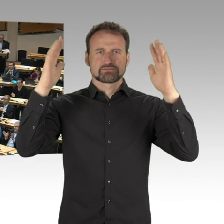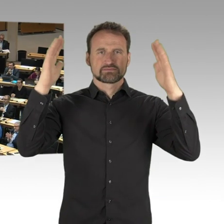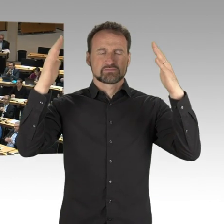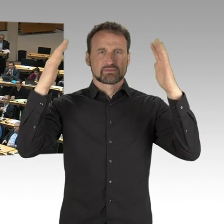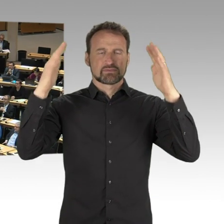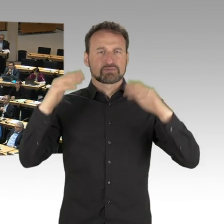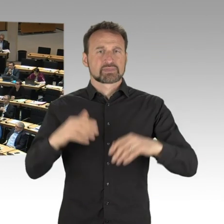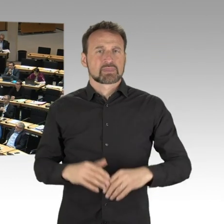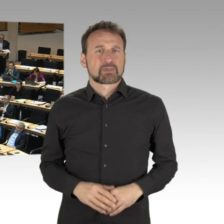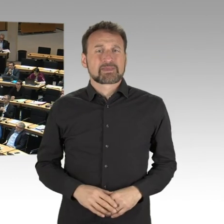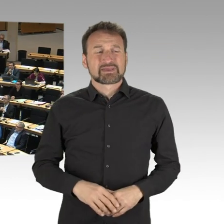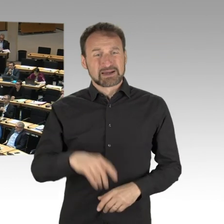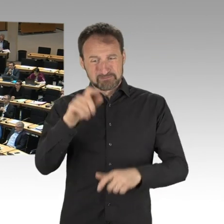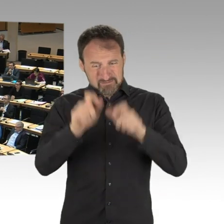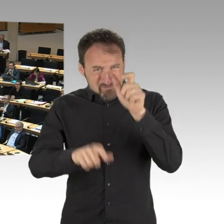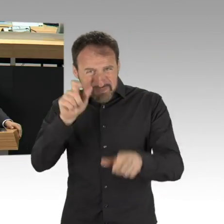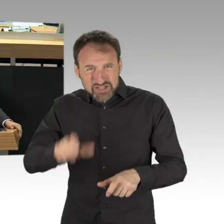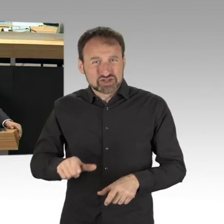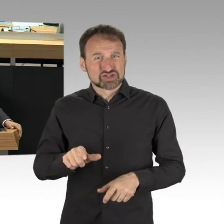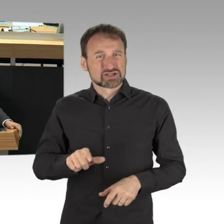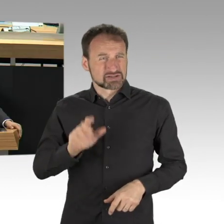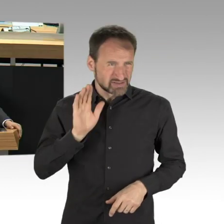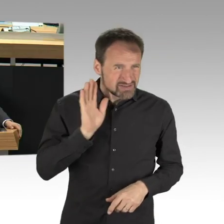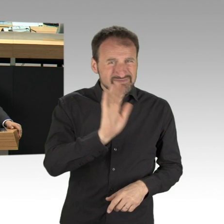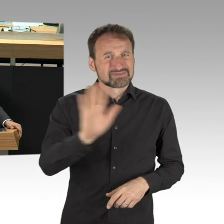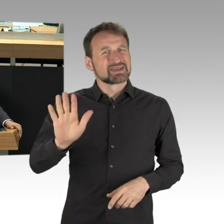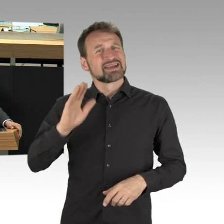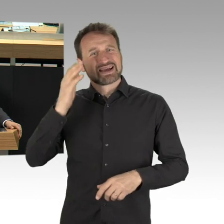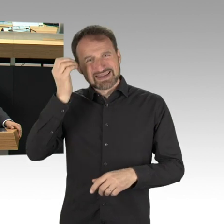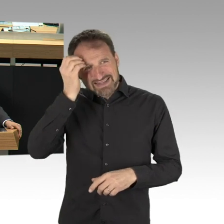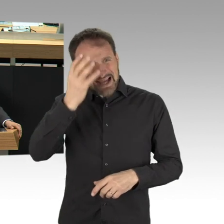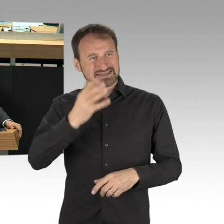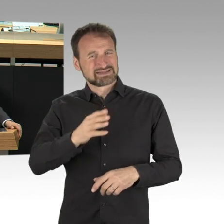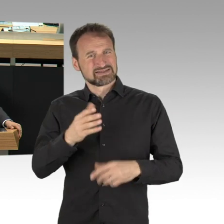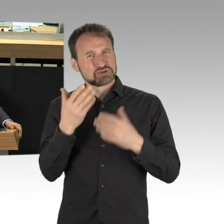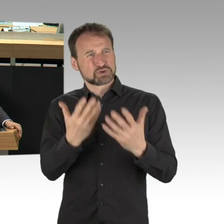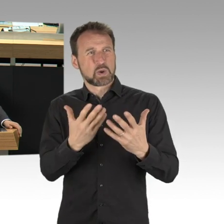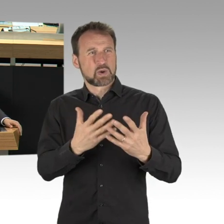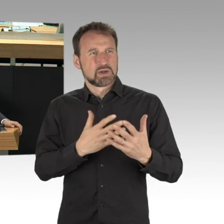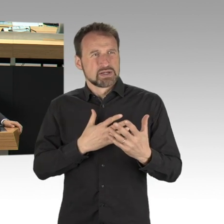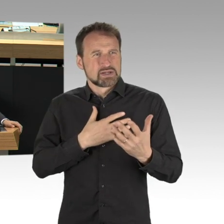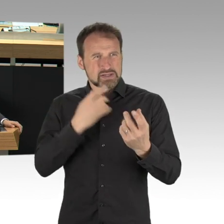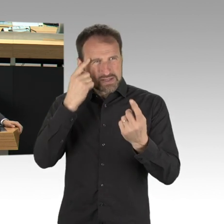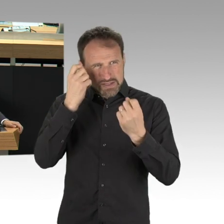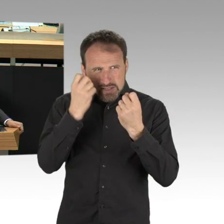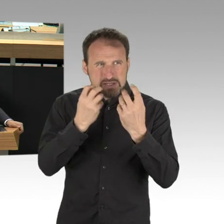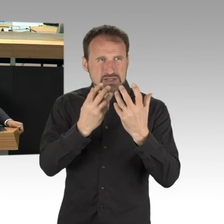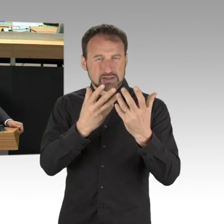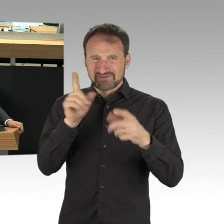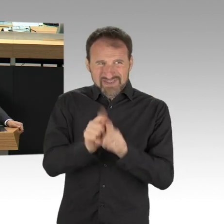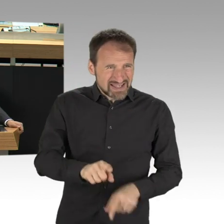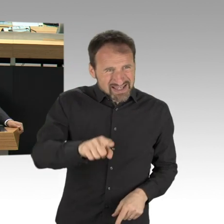Es waren Menschen, die ihren Geist geatmet haben, die Sozialdemokratinnen und Sozialdemokraten,